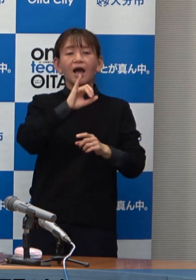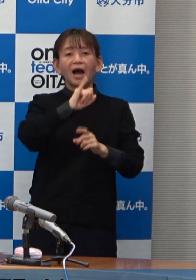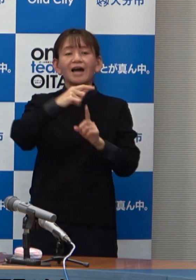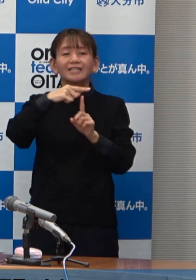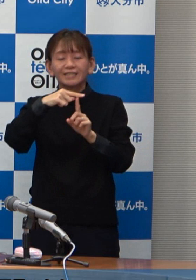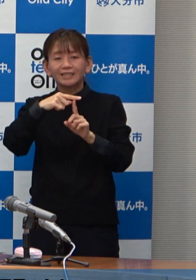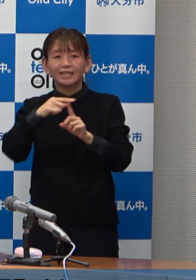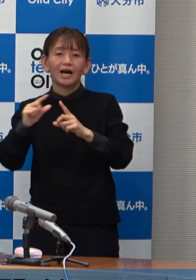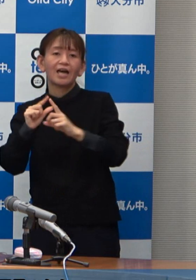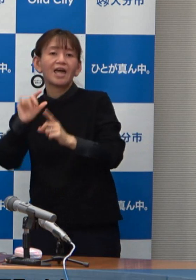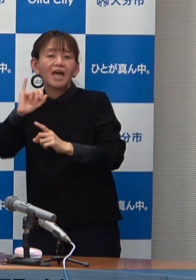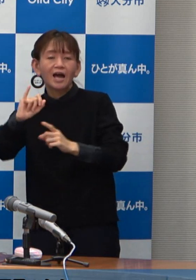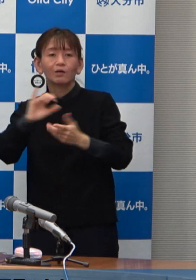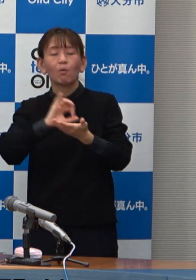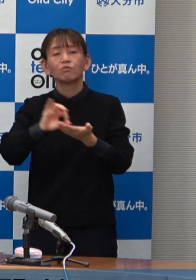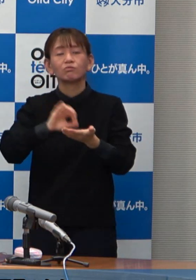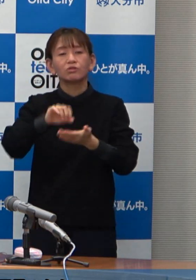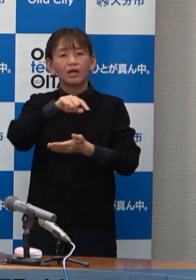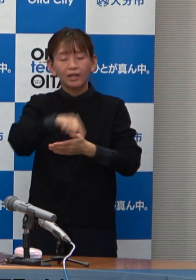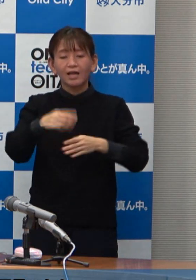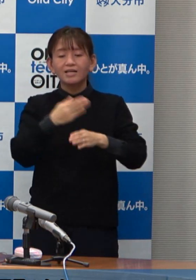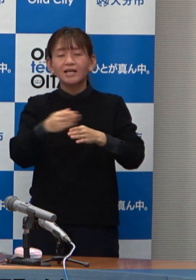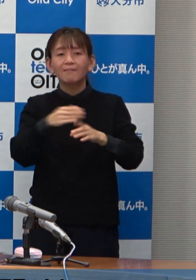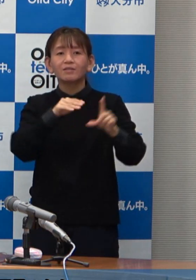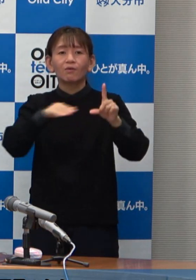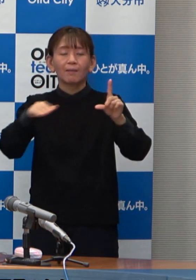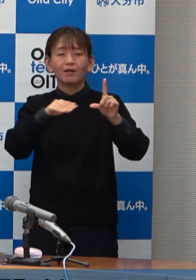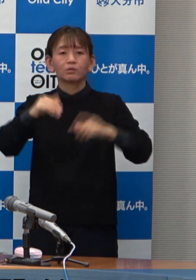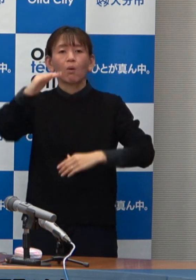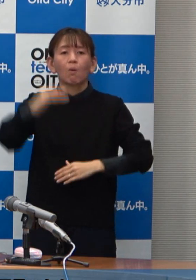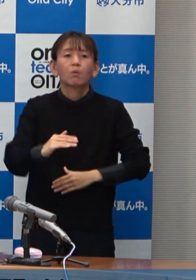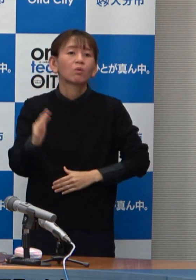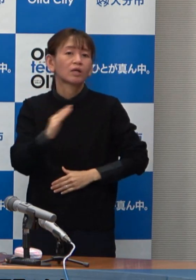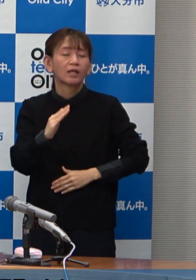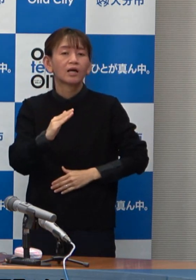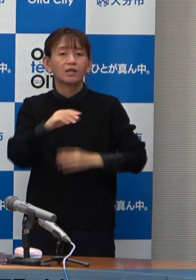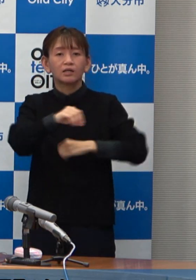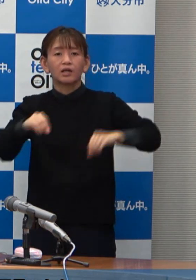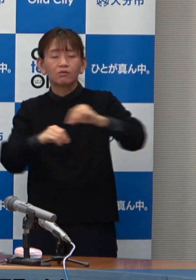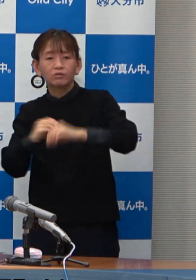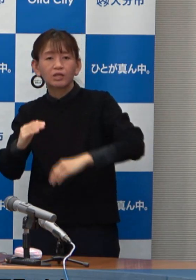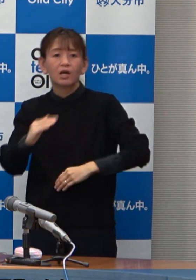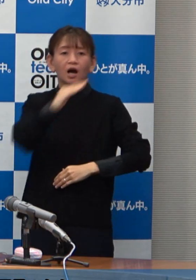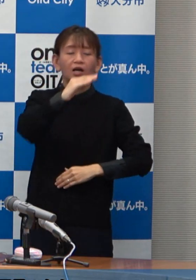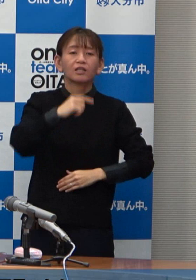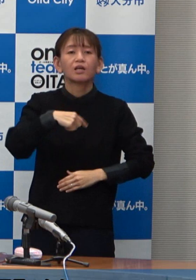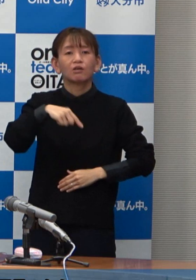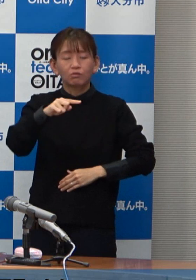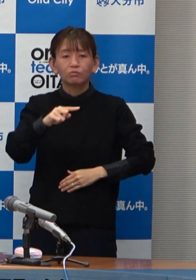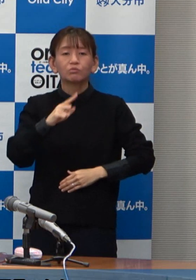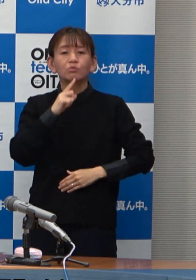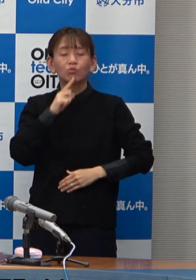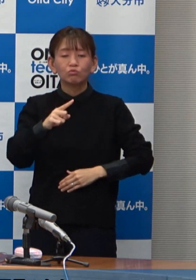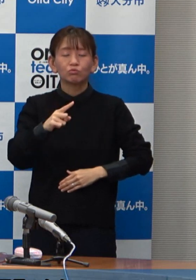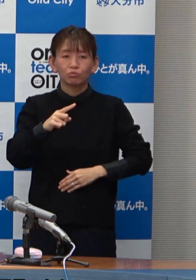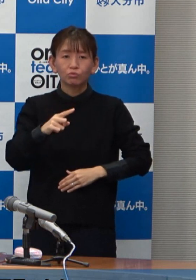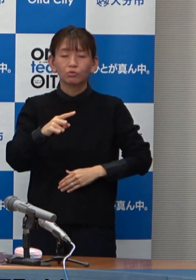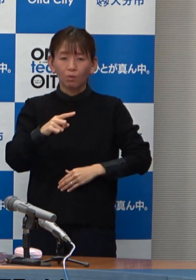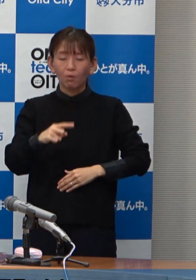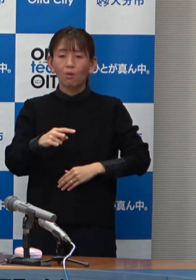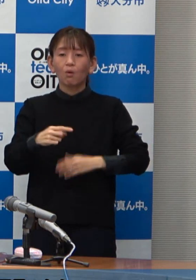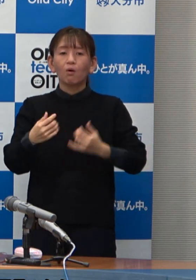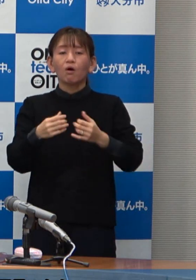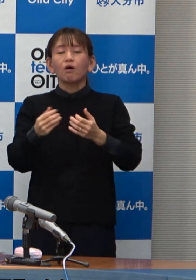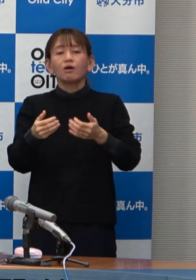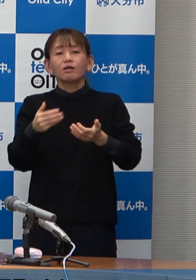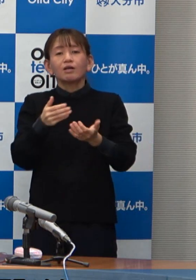効率的にやってサービスのレベルを落とさないむしろ上げていくという努力を全分野でしなかったら持ち